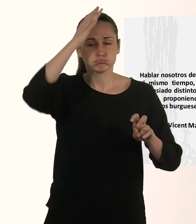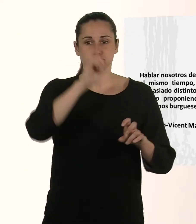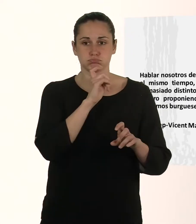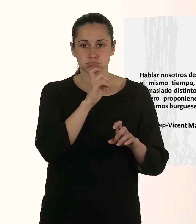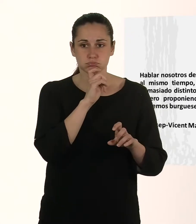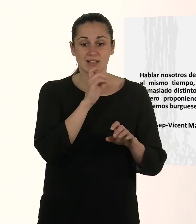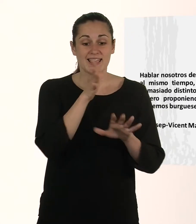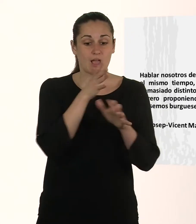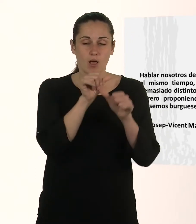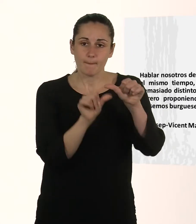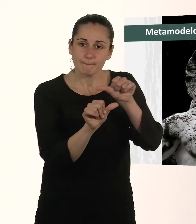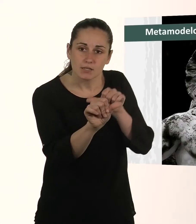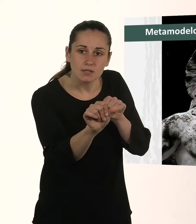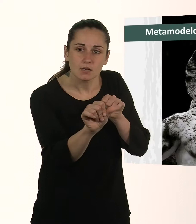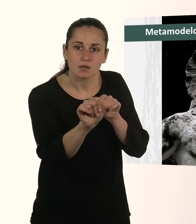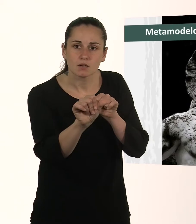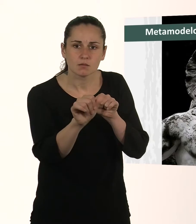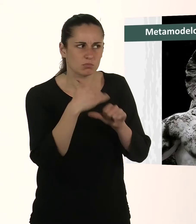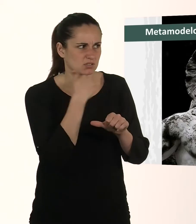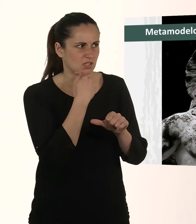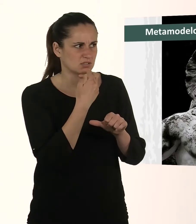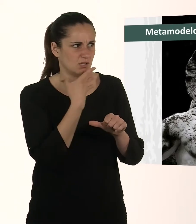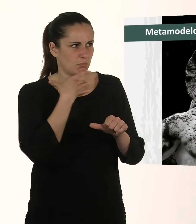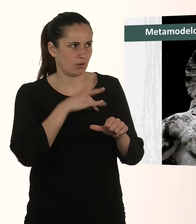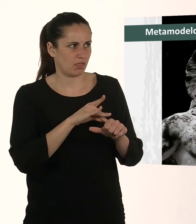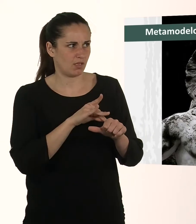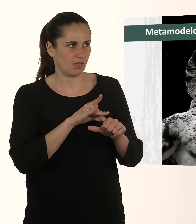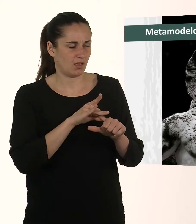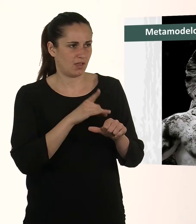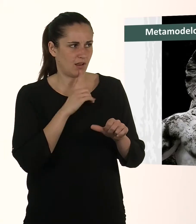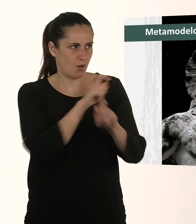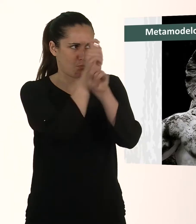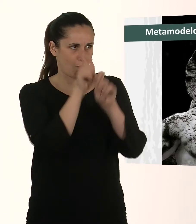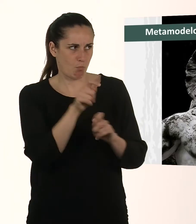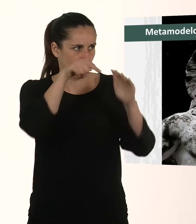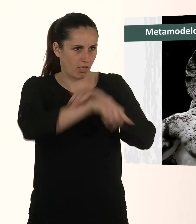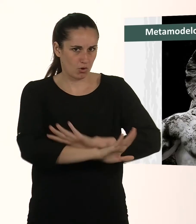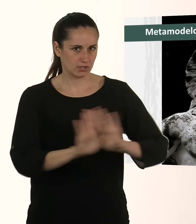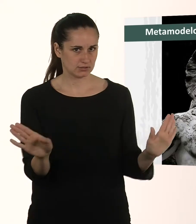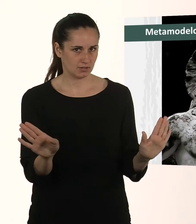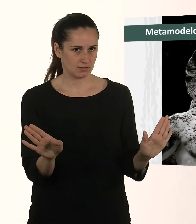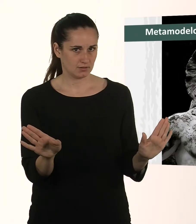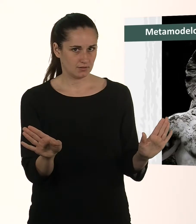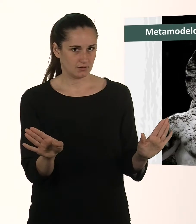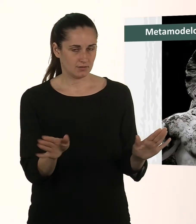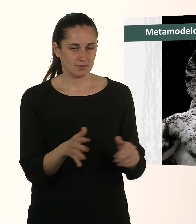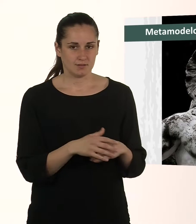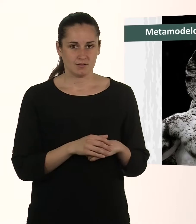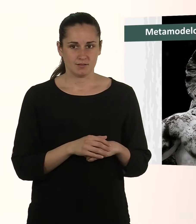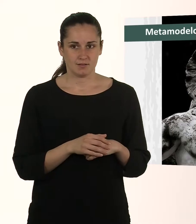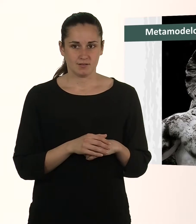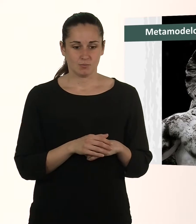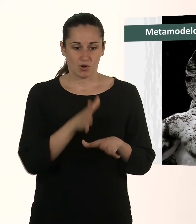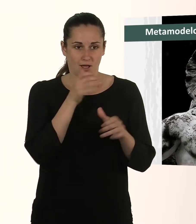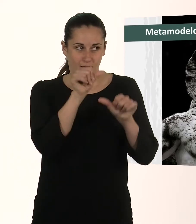lo que va a plantear, pues casi igual me quedo en el metamodelo y ya está. ¿Vale? Bueno, y entonces, a partir de